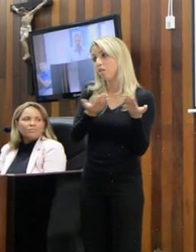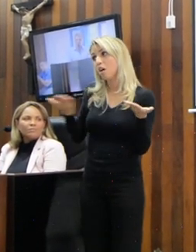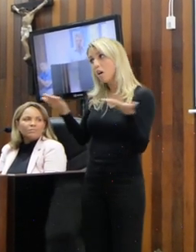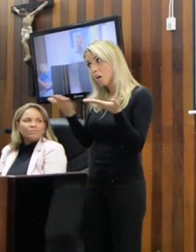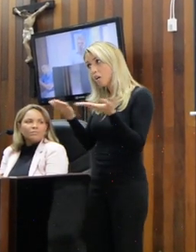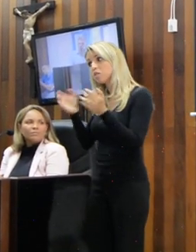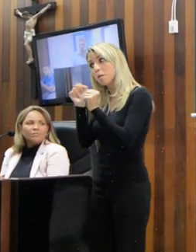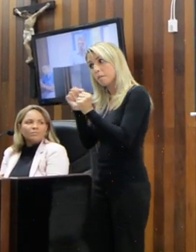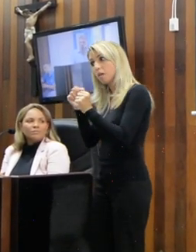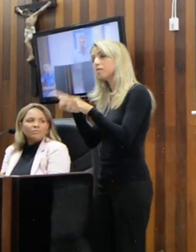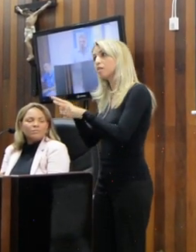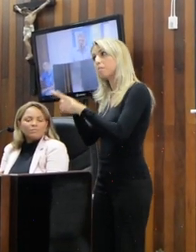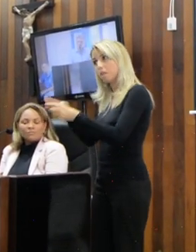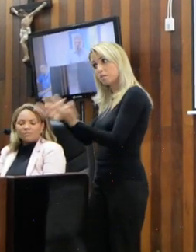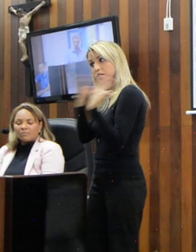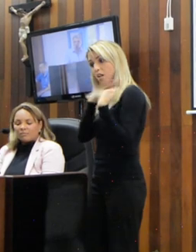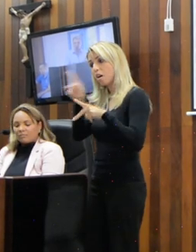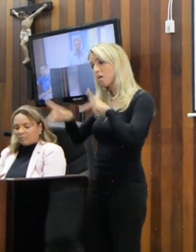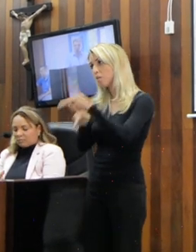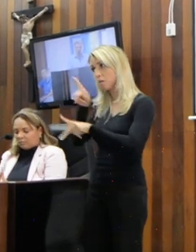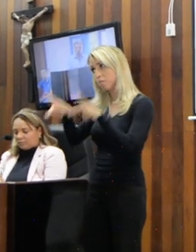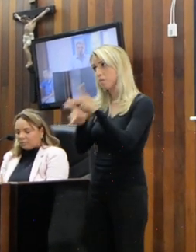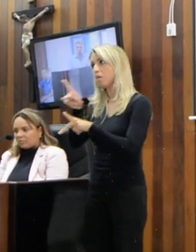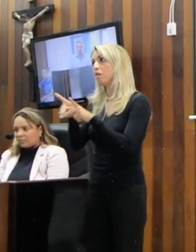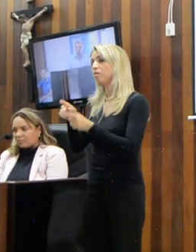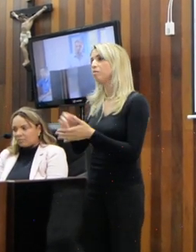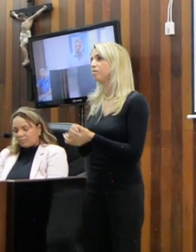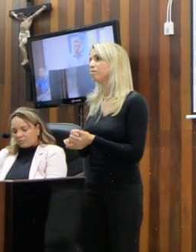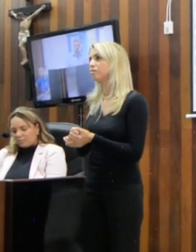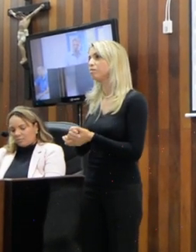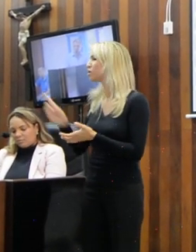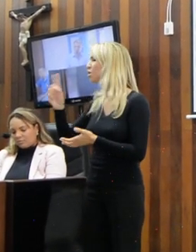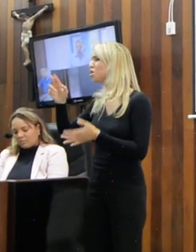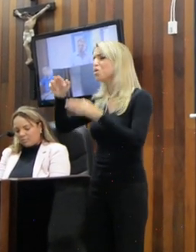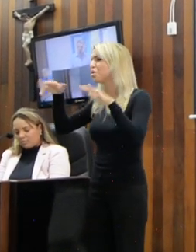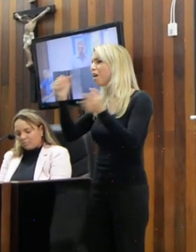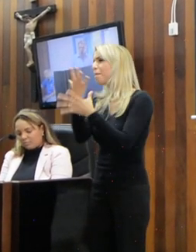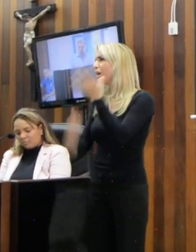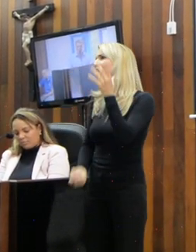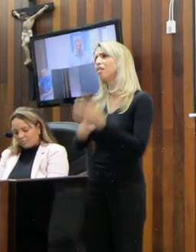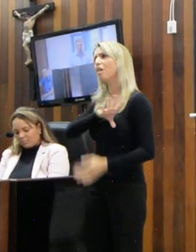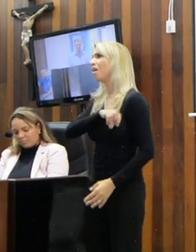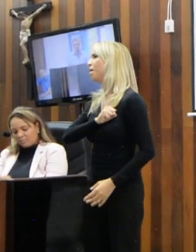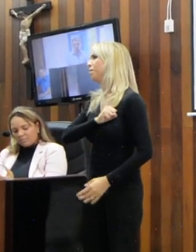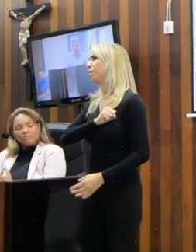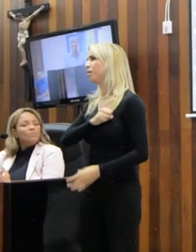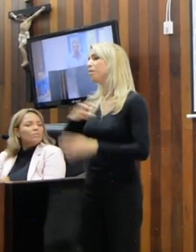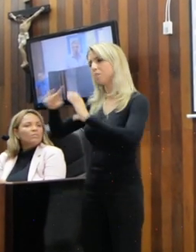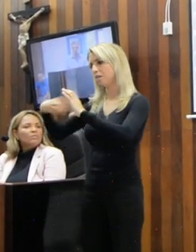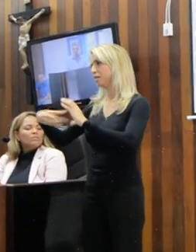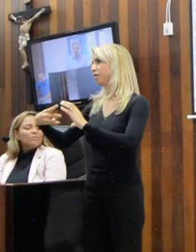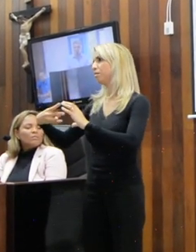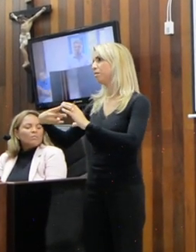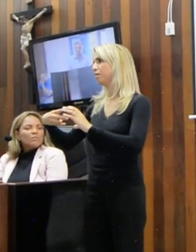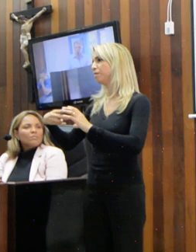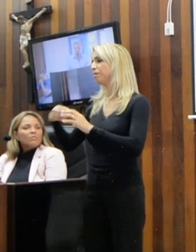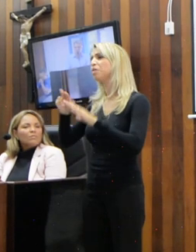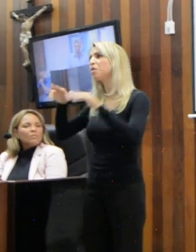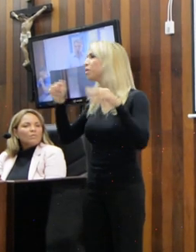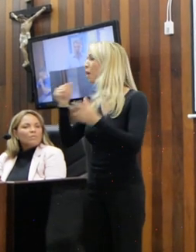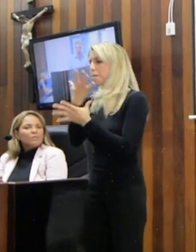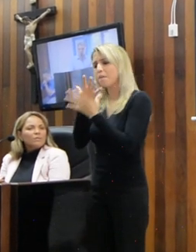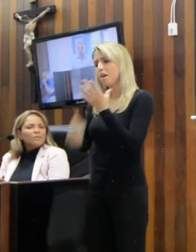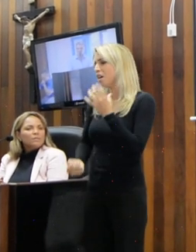a representar também a população, não percam o amor pela instituição, não percam o cuidado,